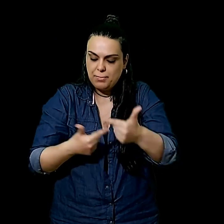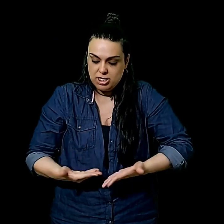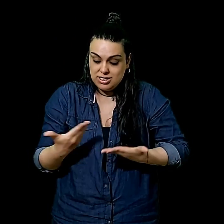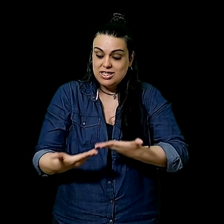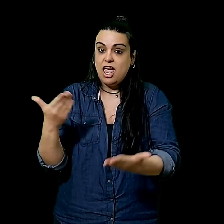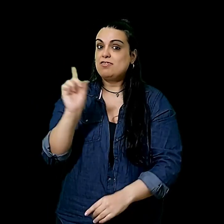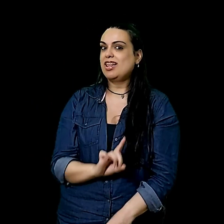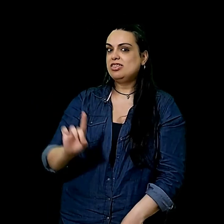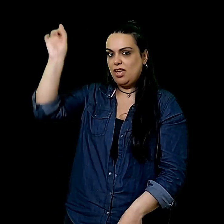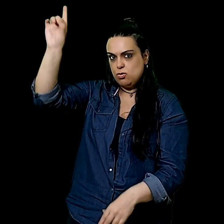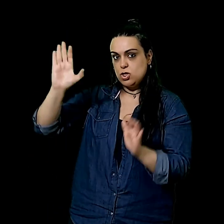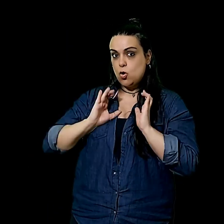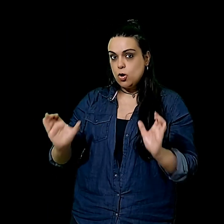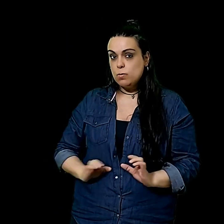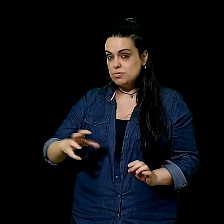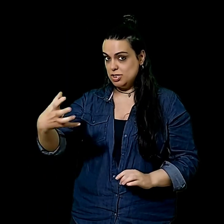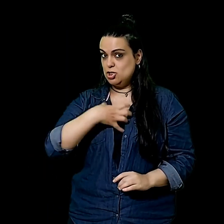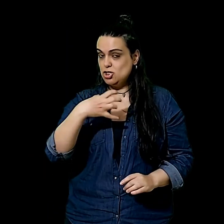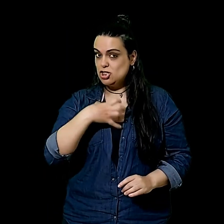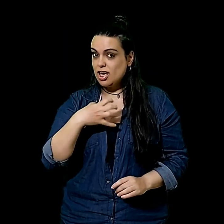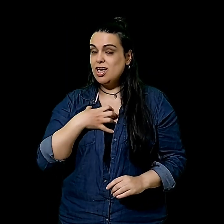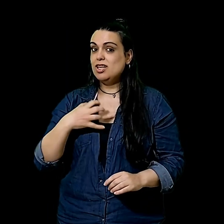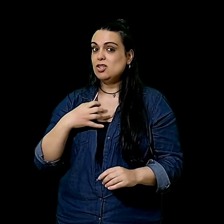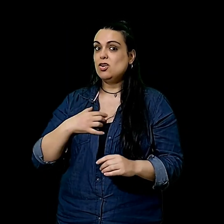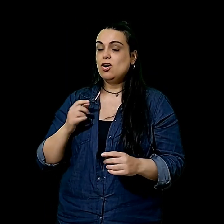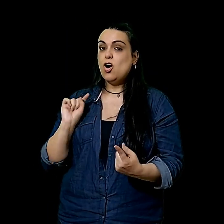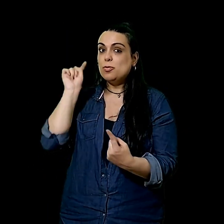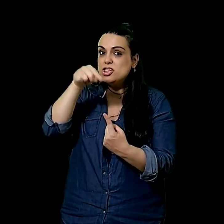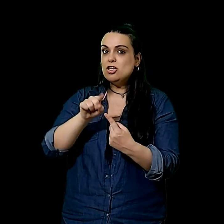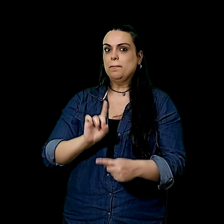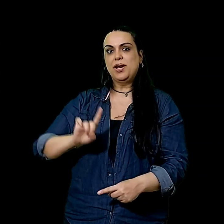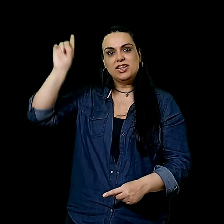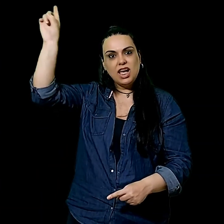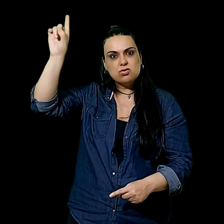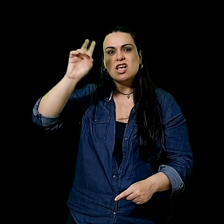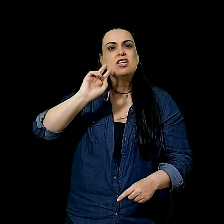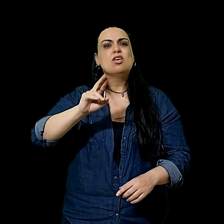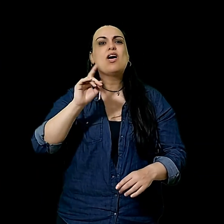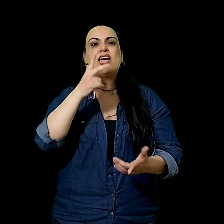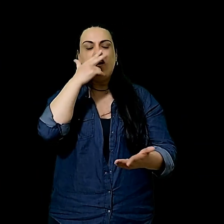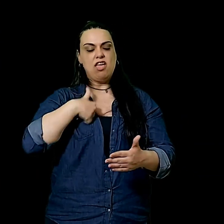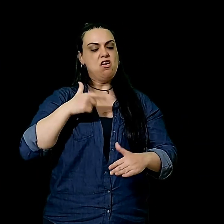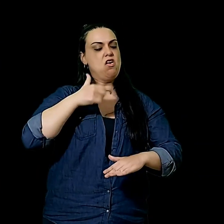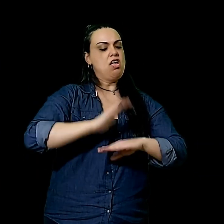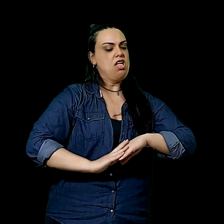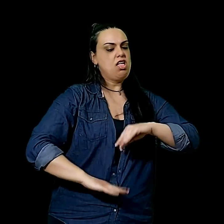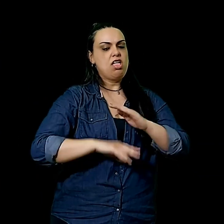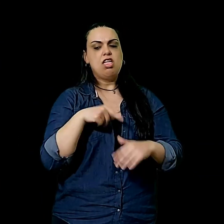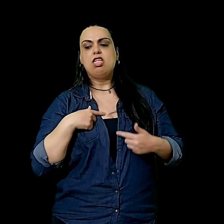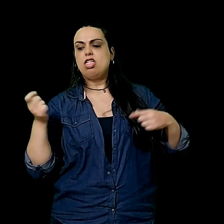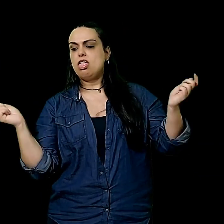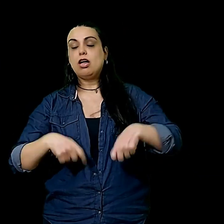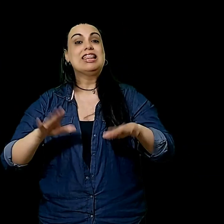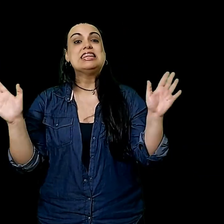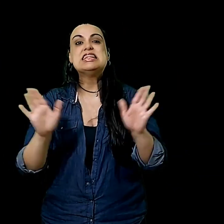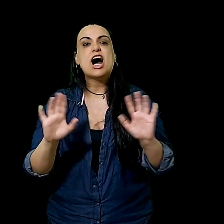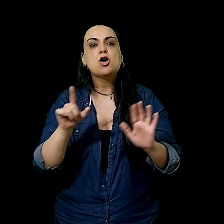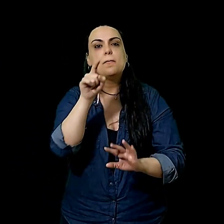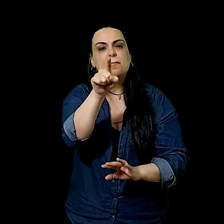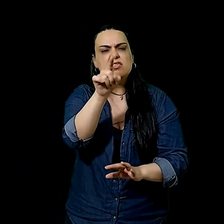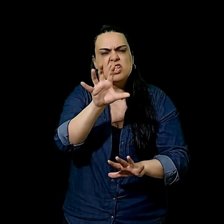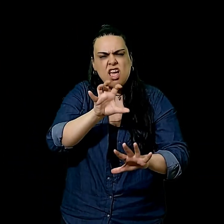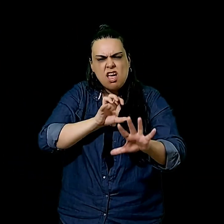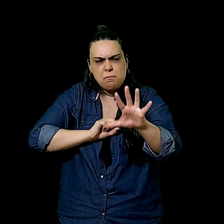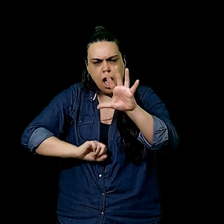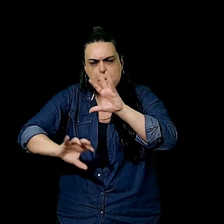aí lembra lá no início, o fazer para Deus não determina só aquilo que eu tenho nas minhas mãos, mas aquilo que eu juntei dentro de